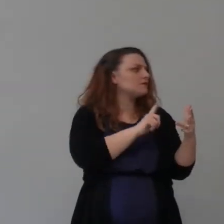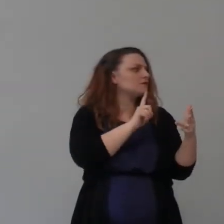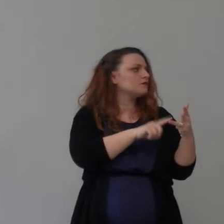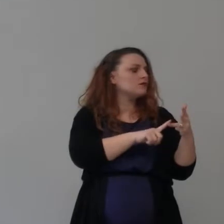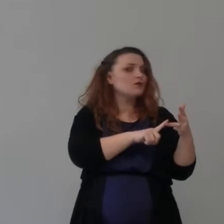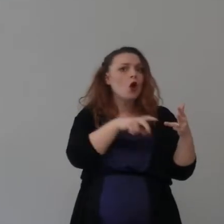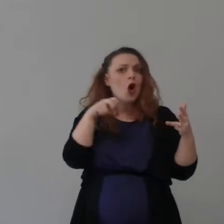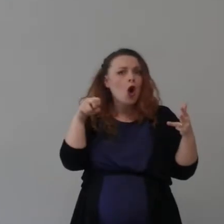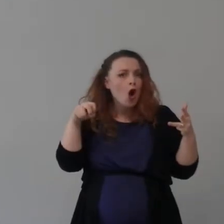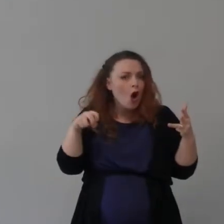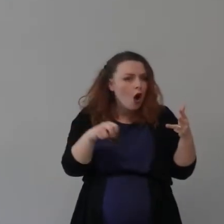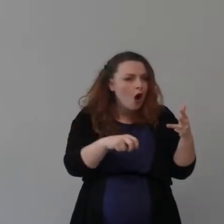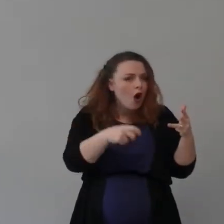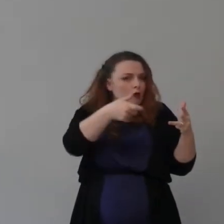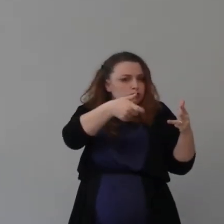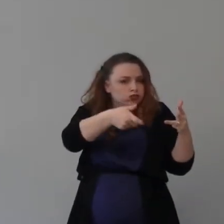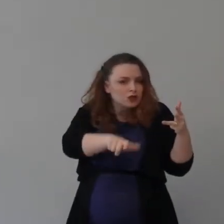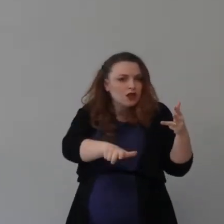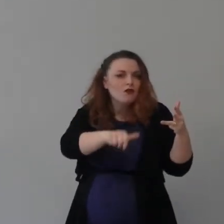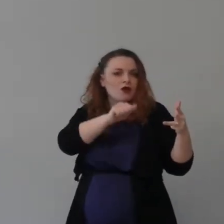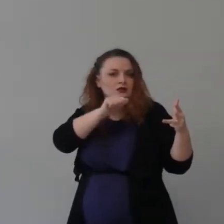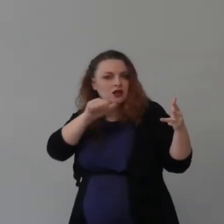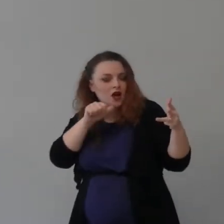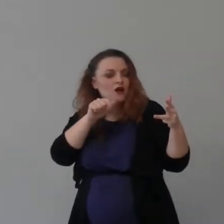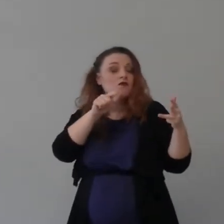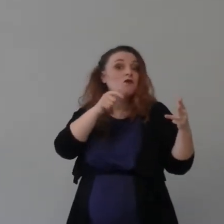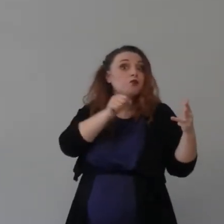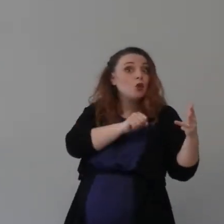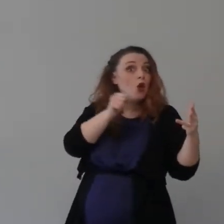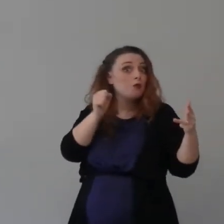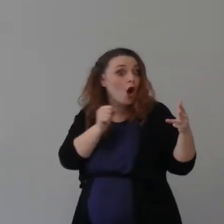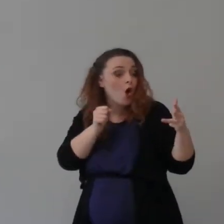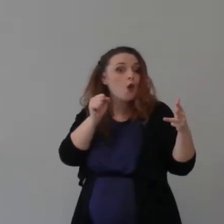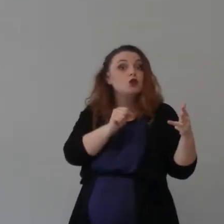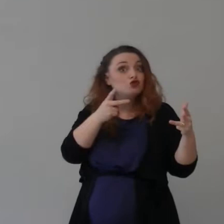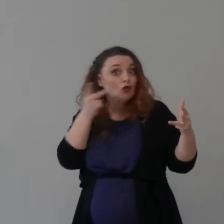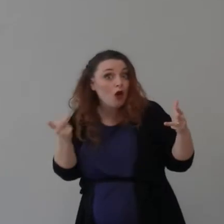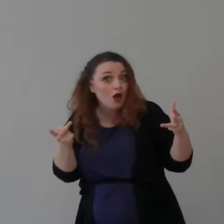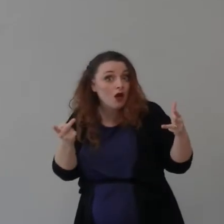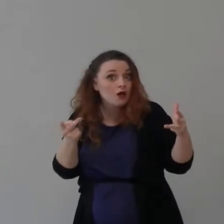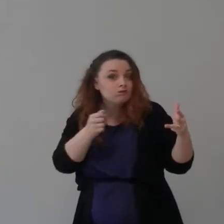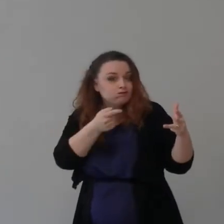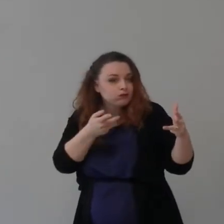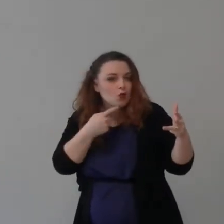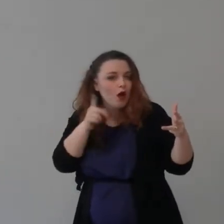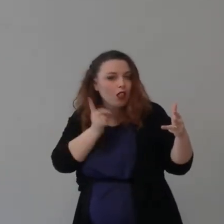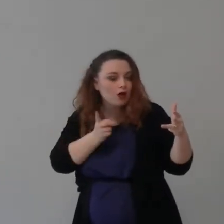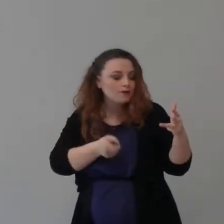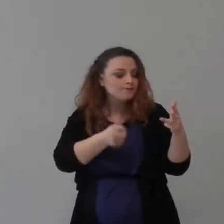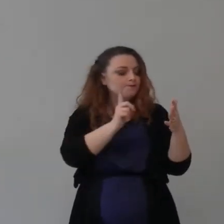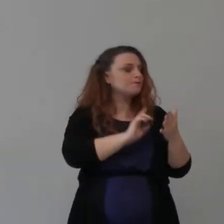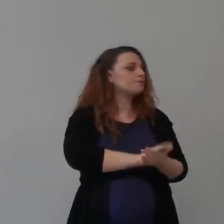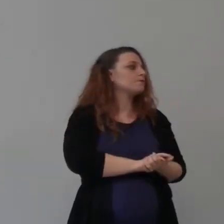Corrono per necessità? Corrono per paura? O corrono per gioia? La